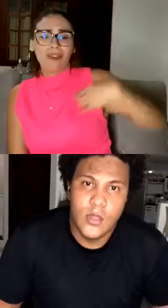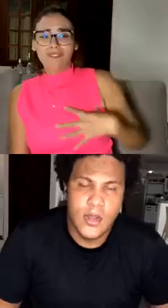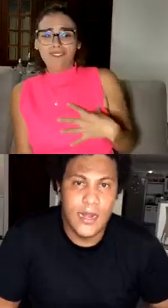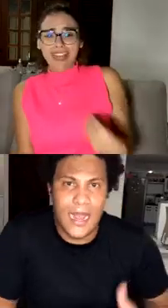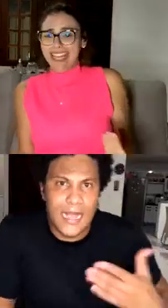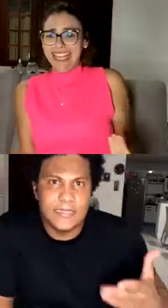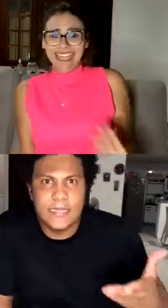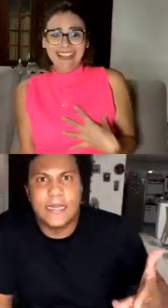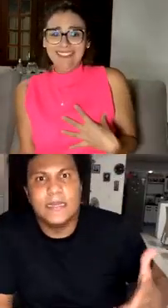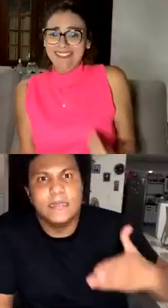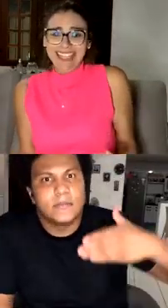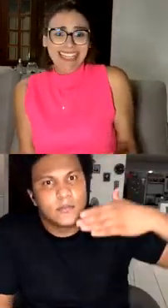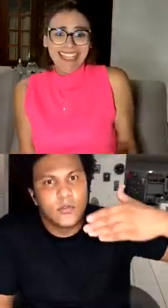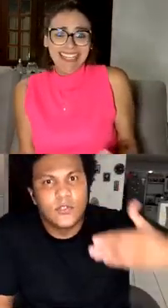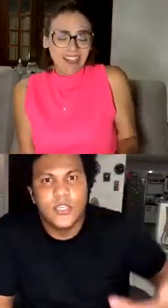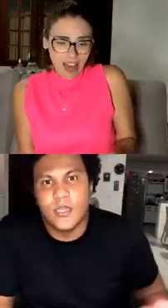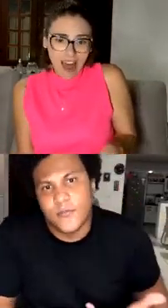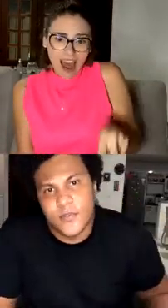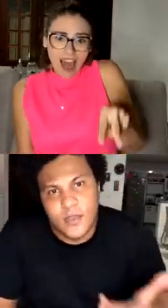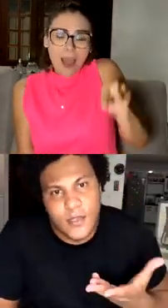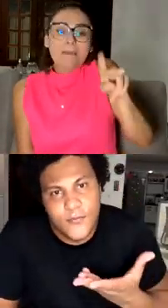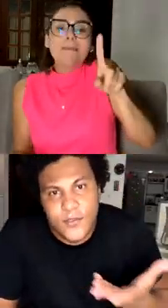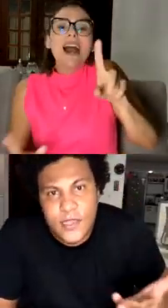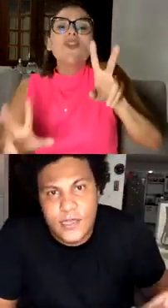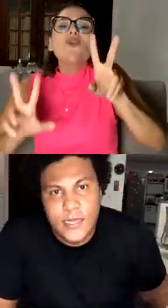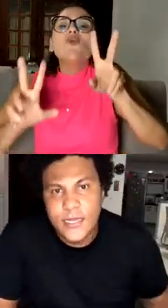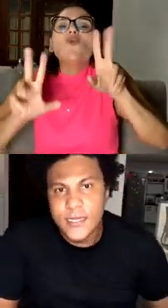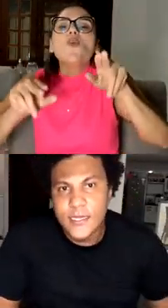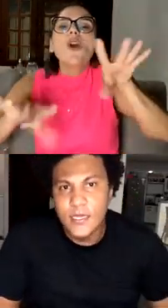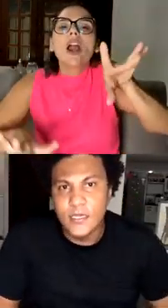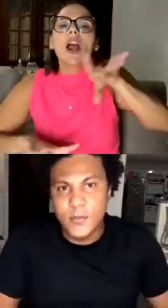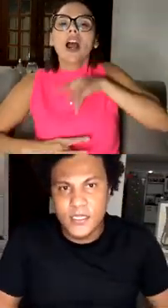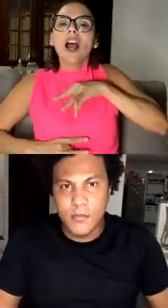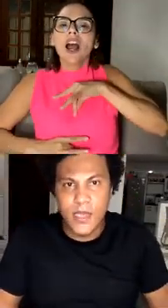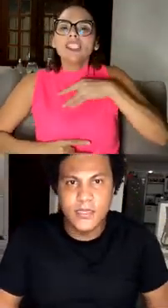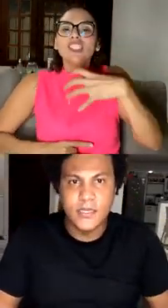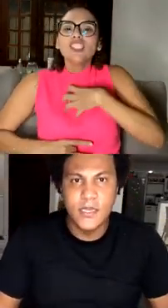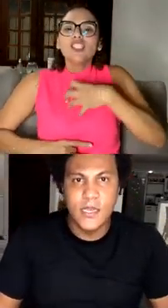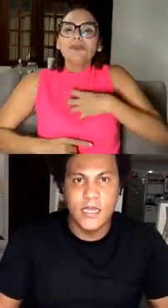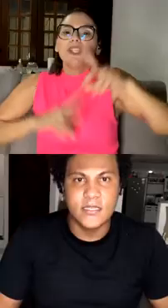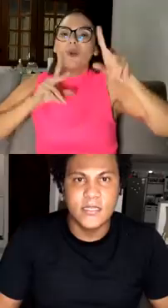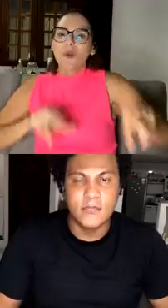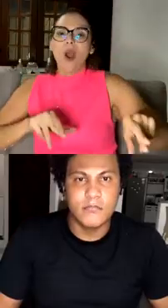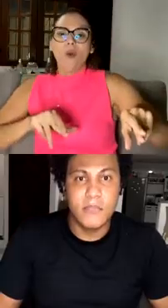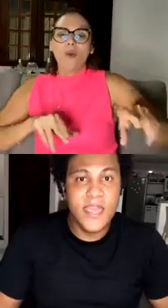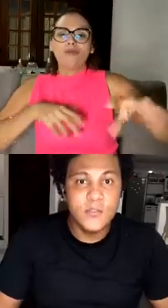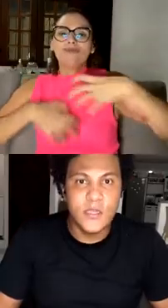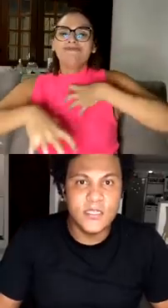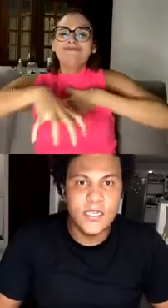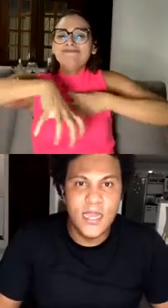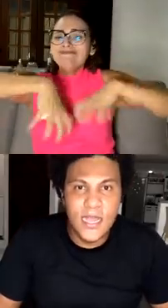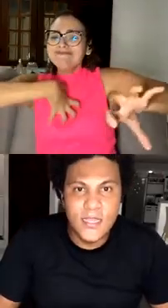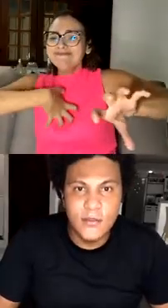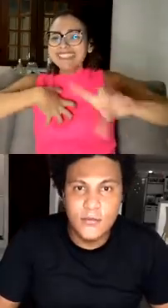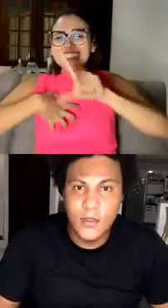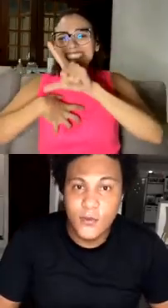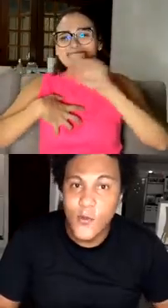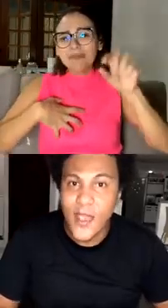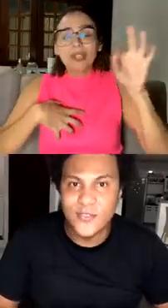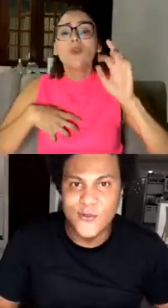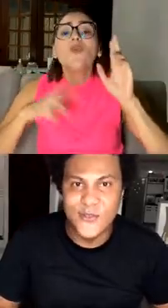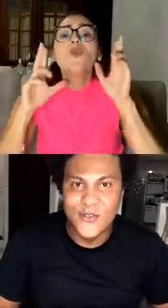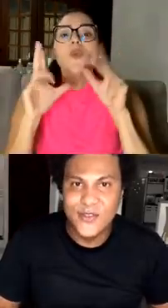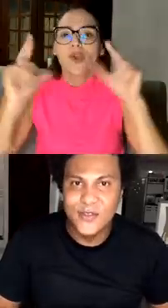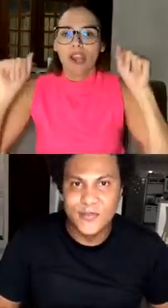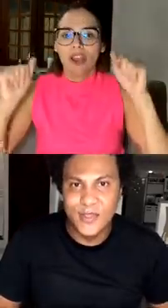surdos, né, na casa dele todo dia, ele tem filha, né? E, tipo assim, mas assim, mesmo assim, ele ainda não